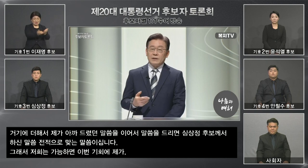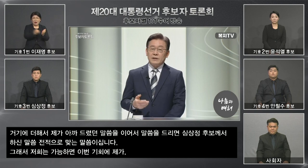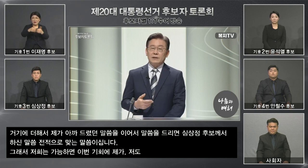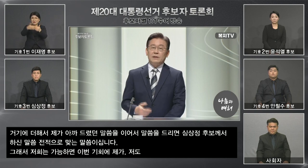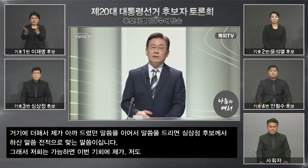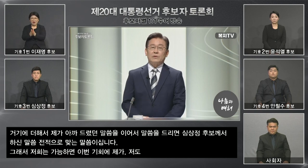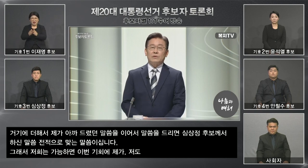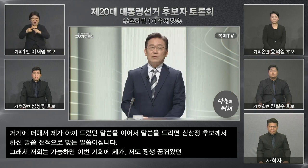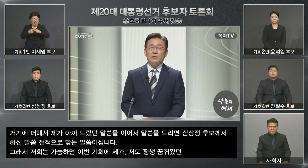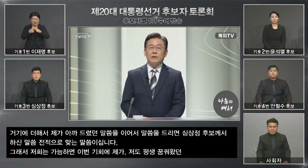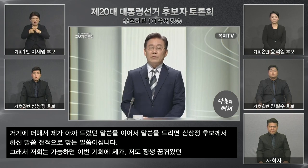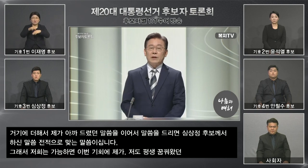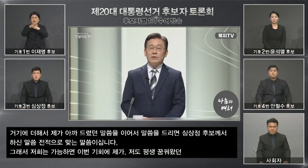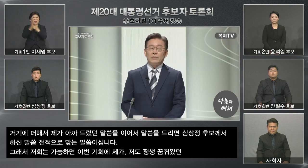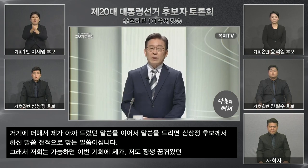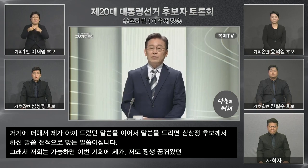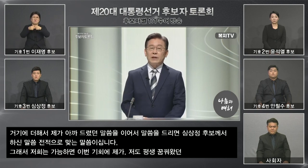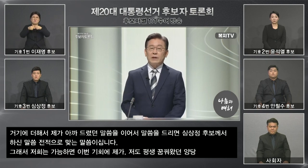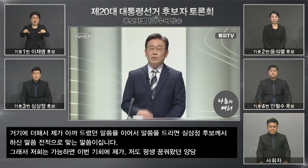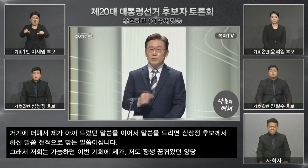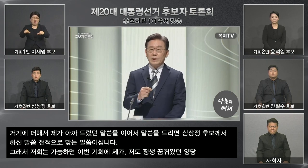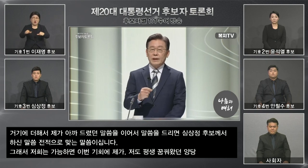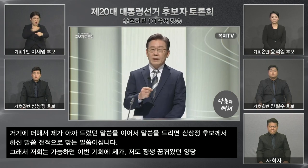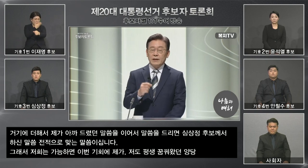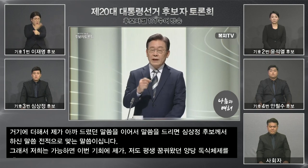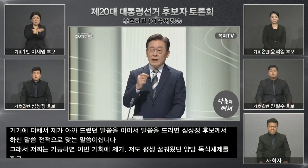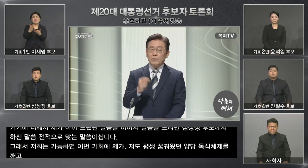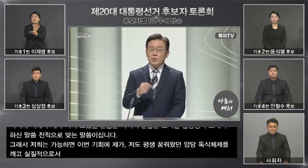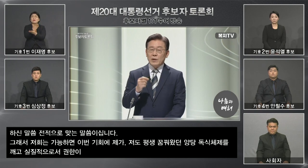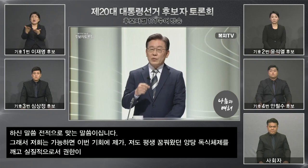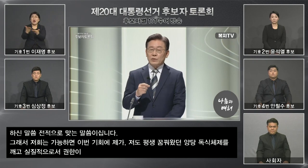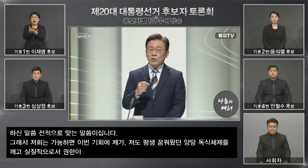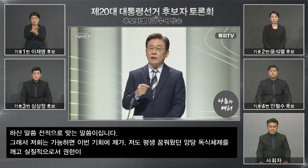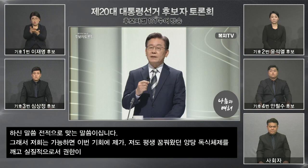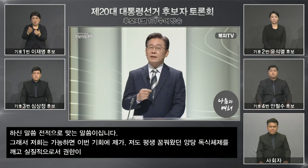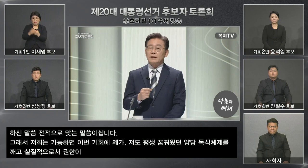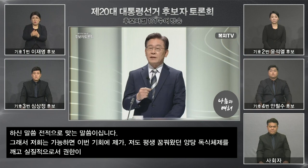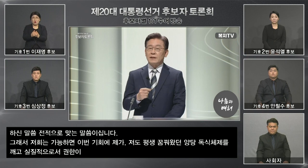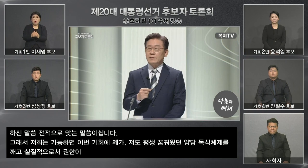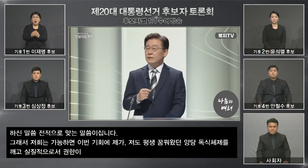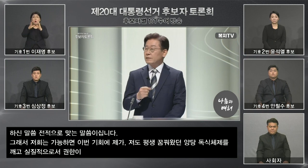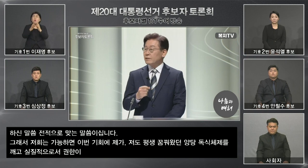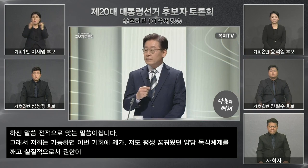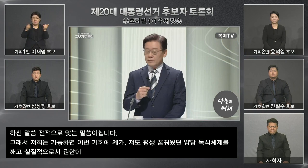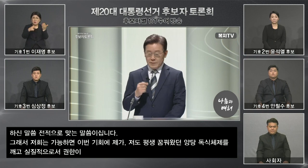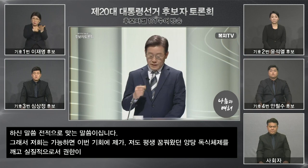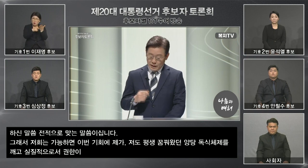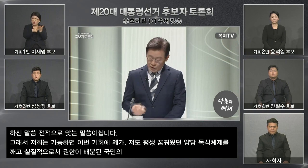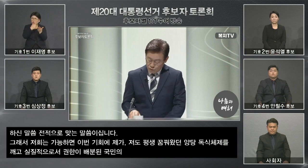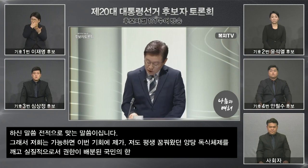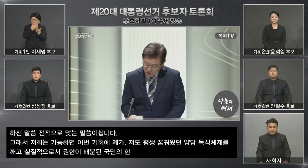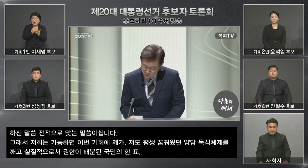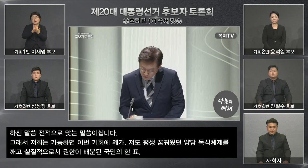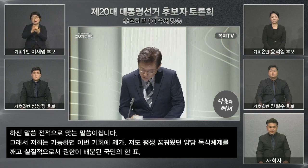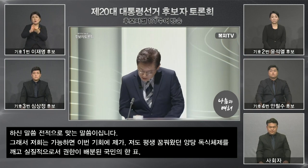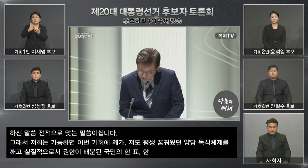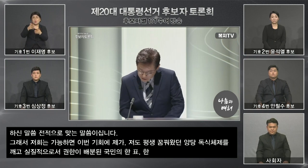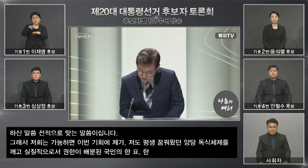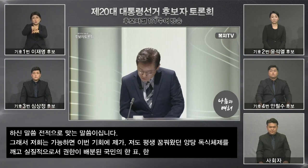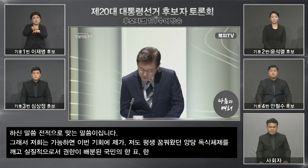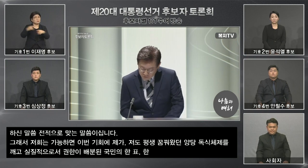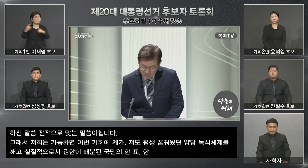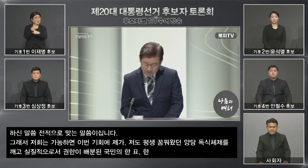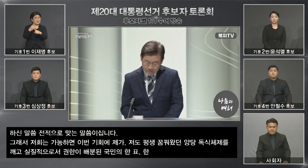실질적으로 서로 권한이 좀 배분된 국민의 한 표 한 표가 똑같은 가치를 가지는 그런 체제로 좀 바뀌면